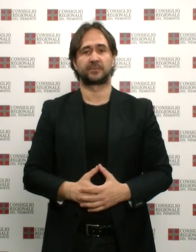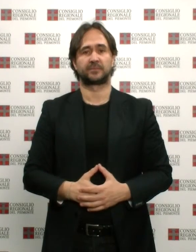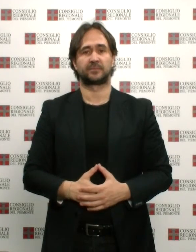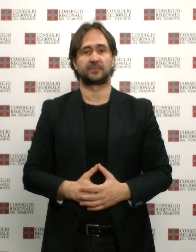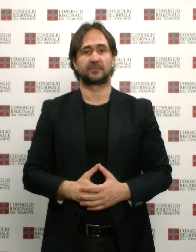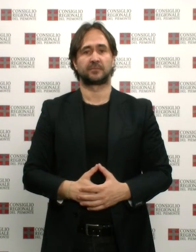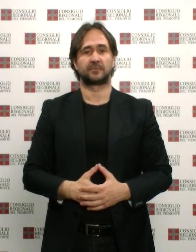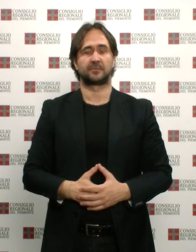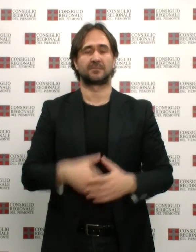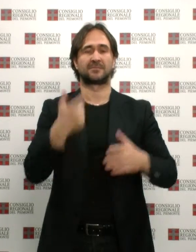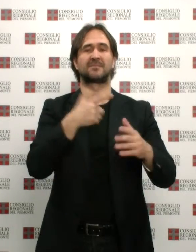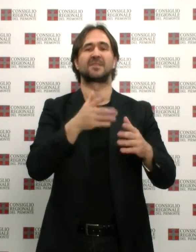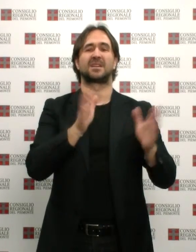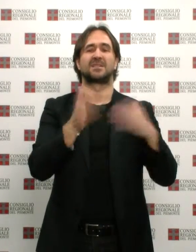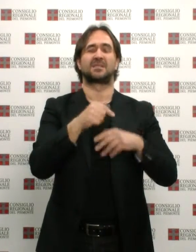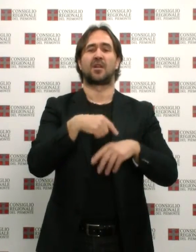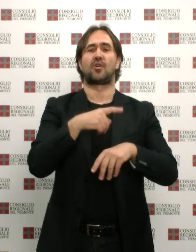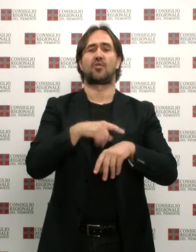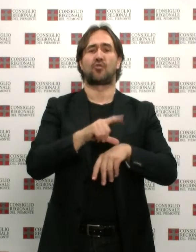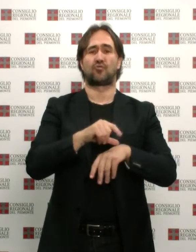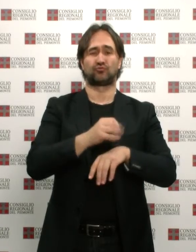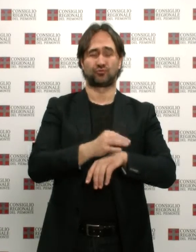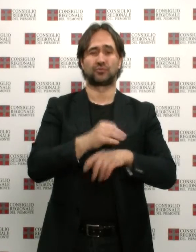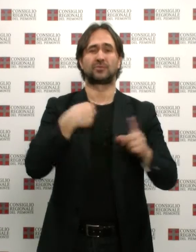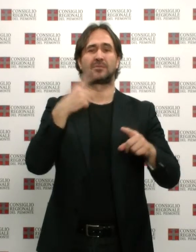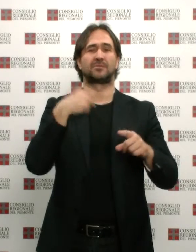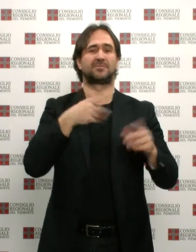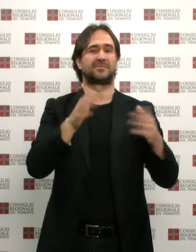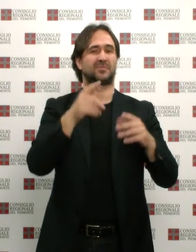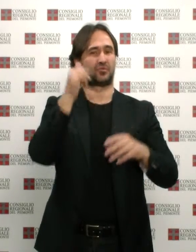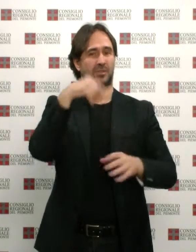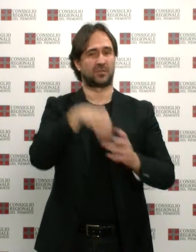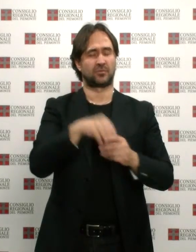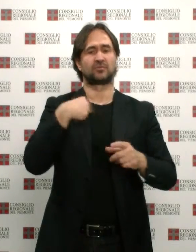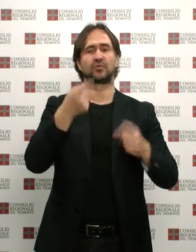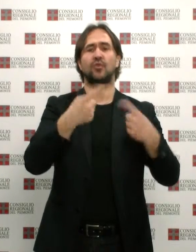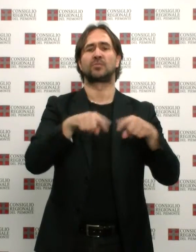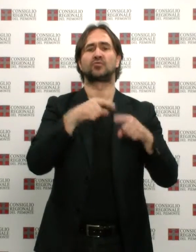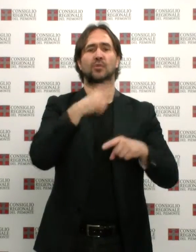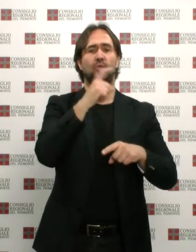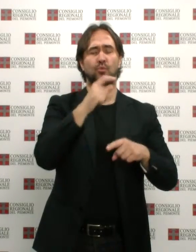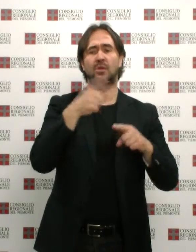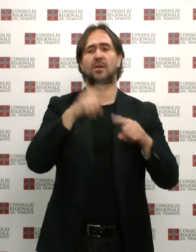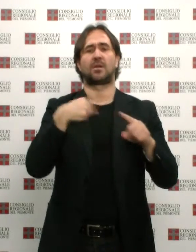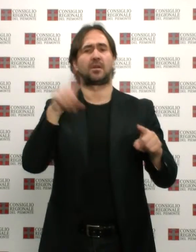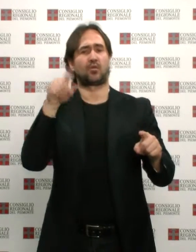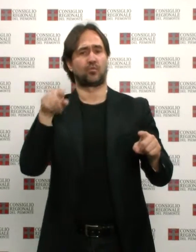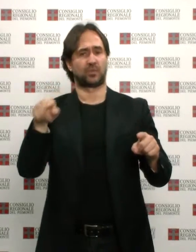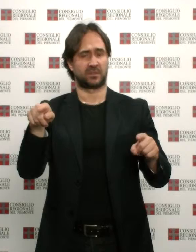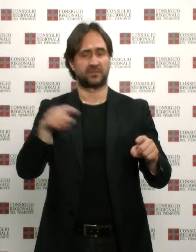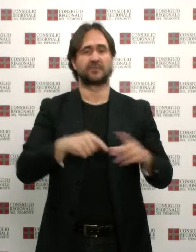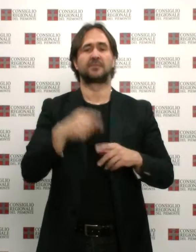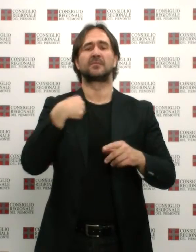La Sala dell'Orologio della città di Torino ha ospitato la riunione congiunta delle commissioni cultura del Consiglio regionale e del Comune. Al centro